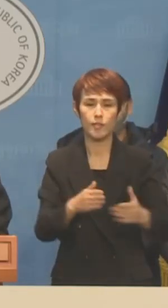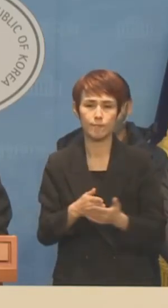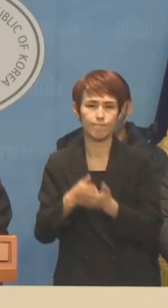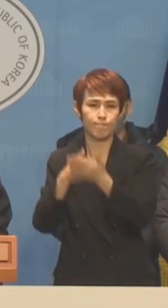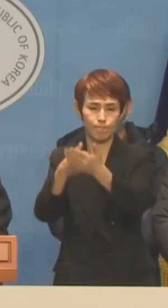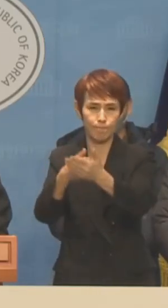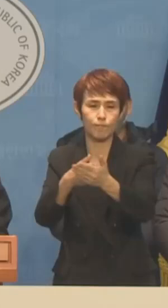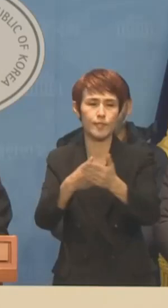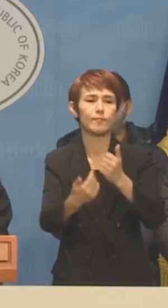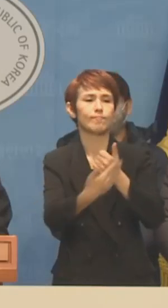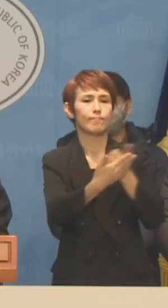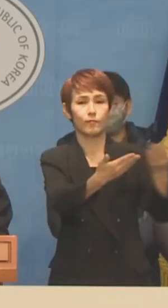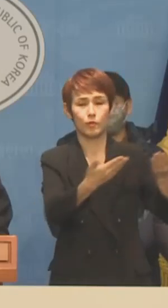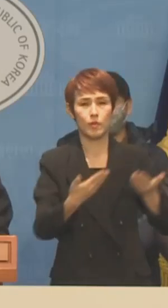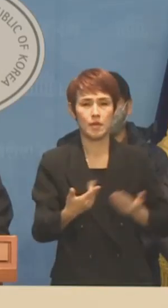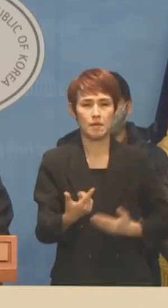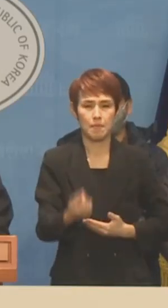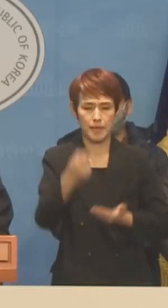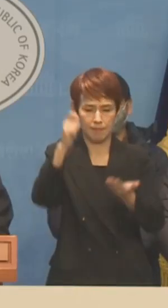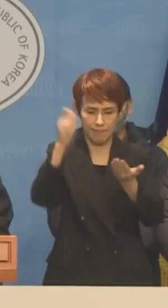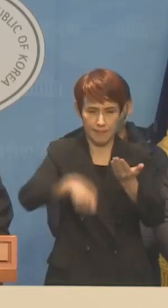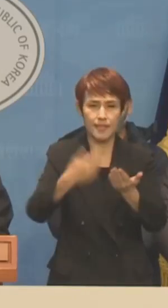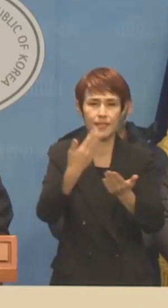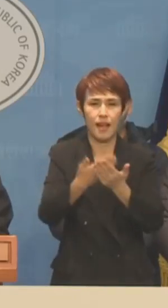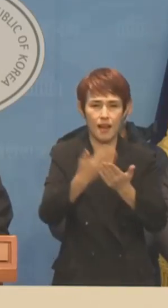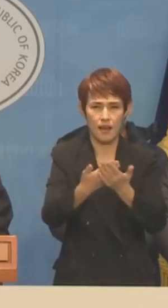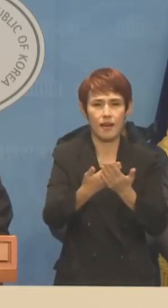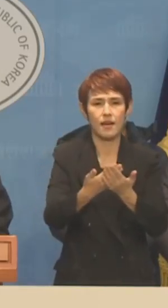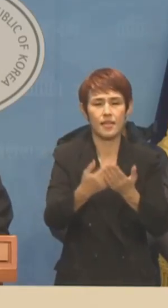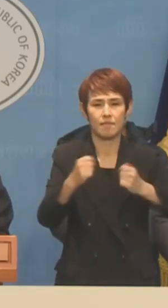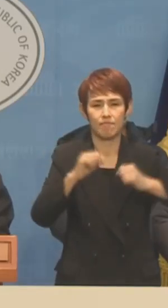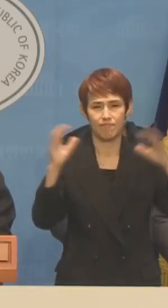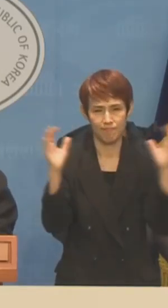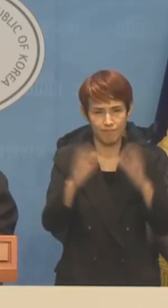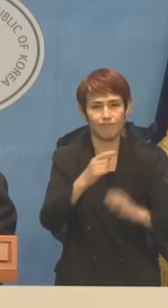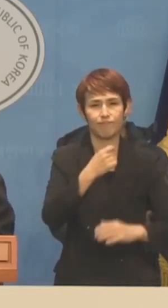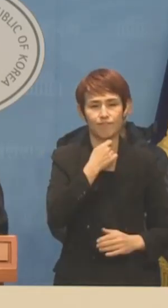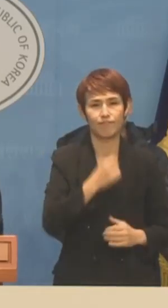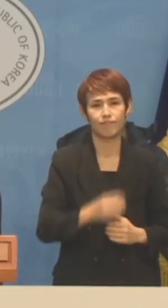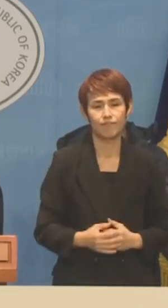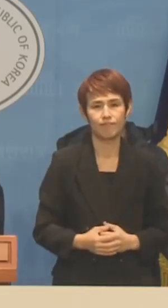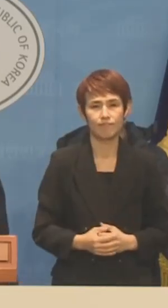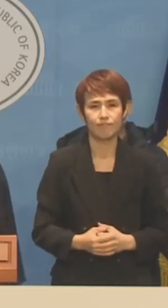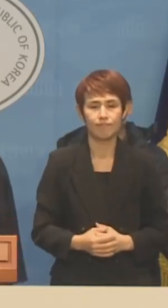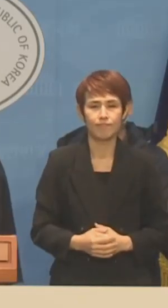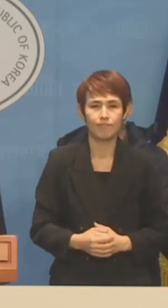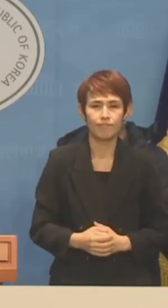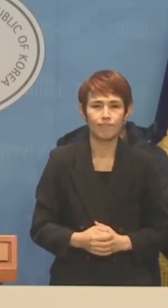지지하며 조속한 통과와 시행에 한 목소리를 높이고자 합니다.